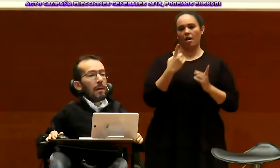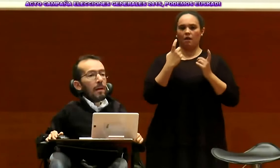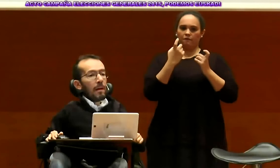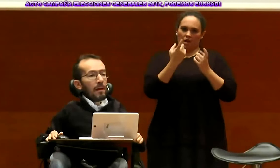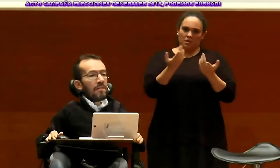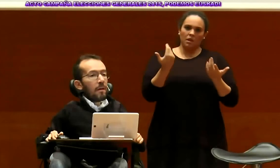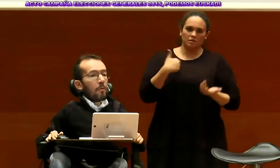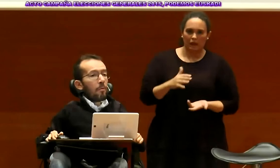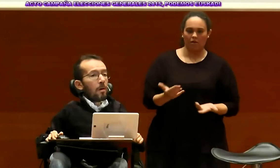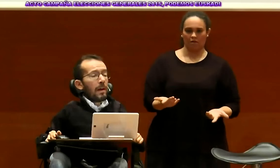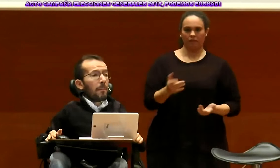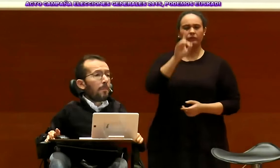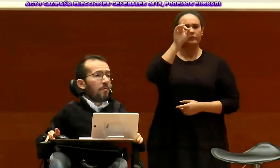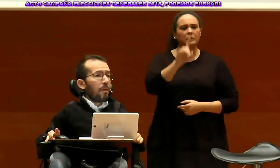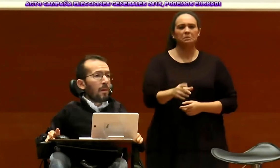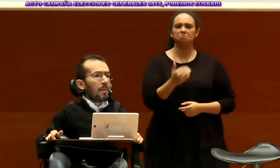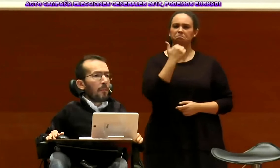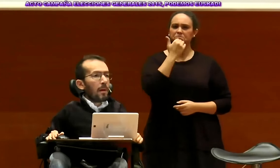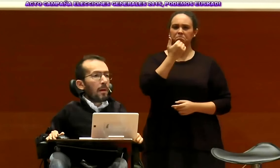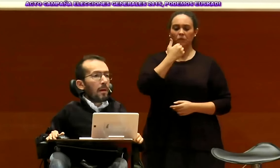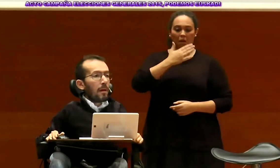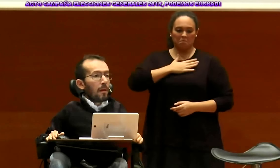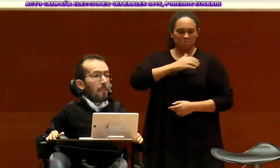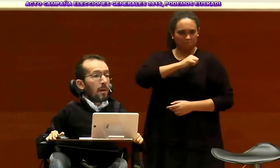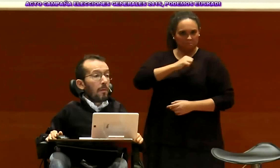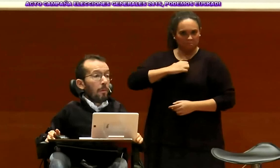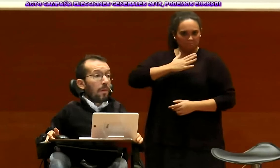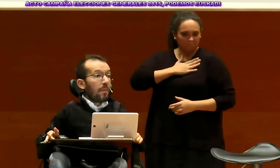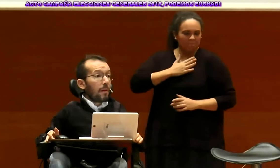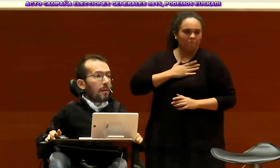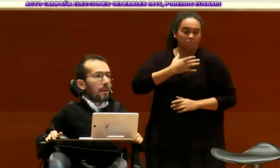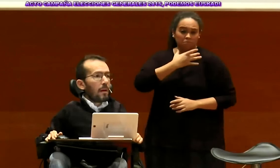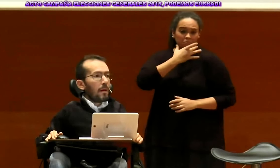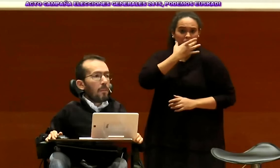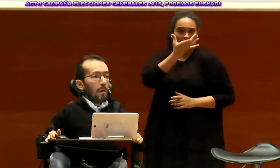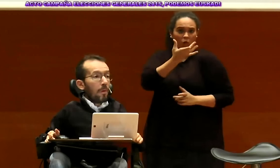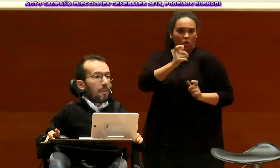solamente es algo que a mí personalmente me